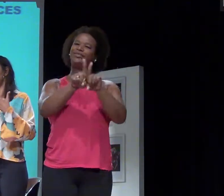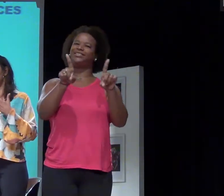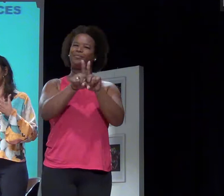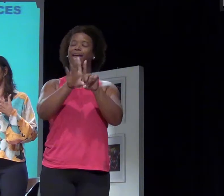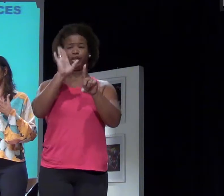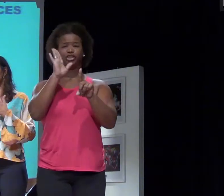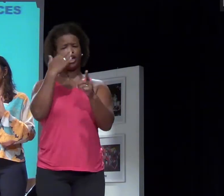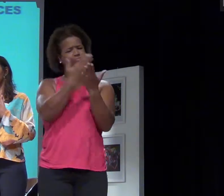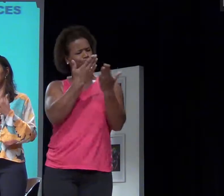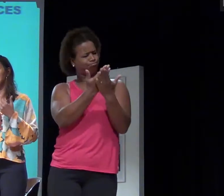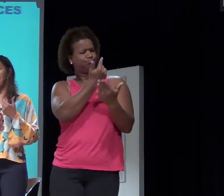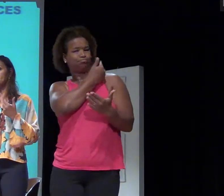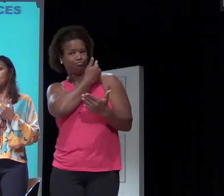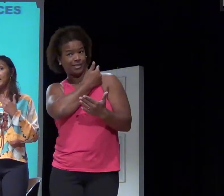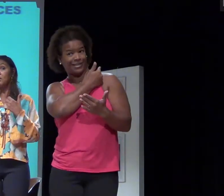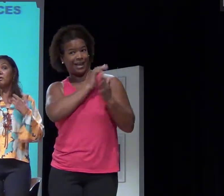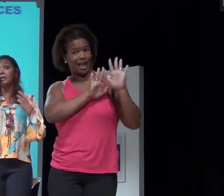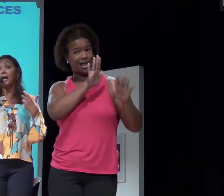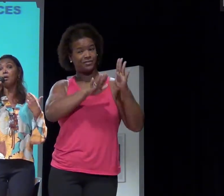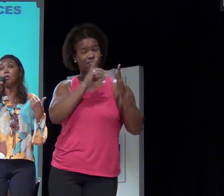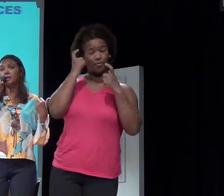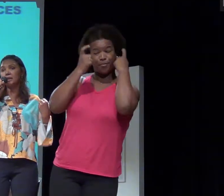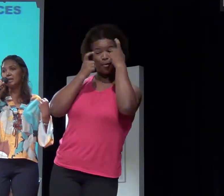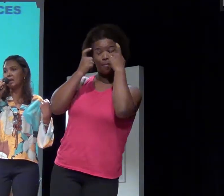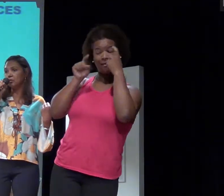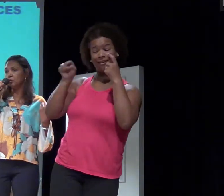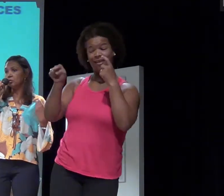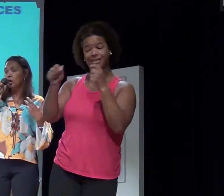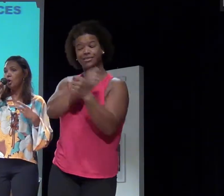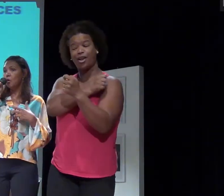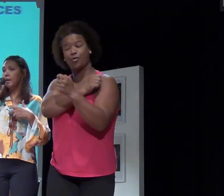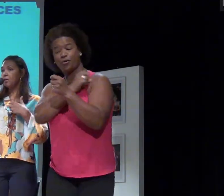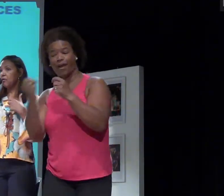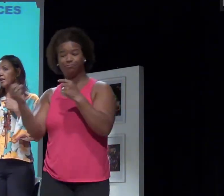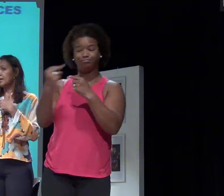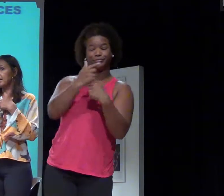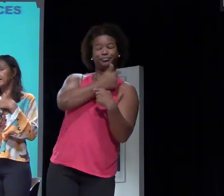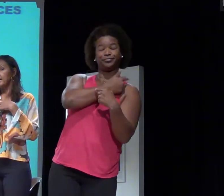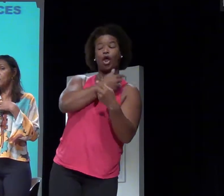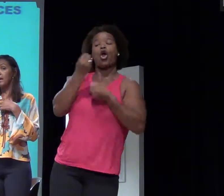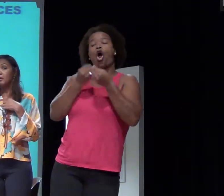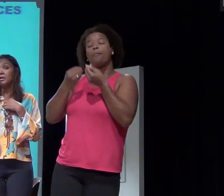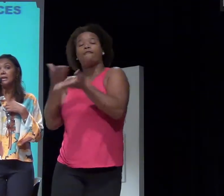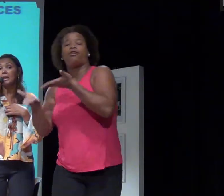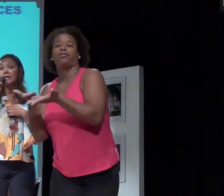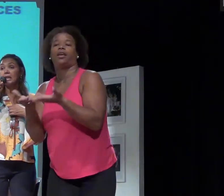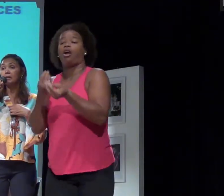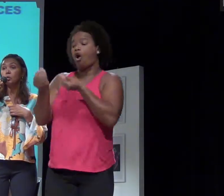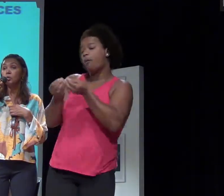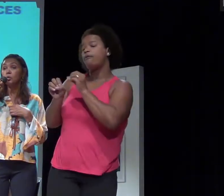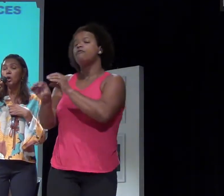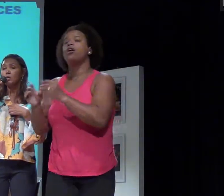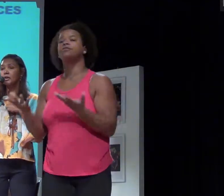ensino médio, eles ficam preocupados, como é que eu vou dar conta desse aluno? Como é que eu vou fazer, como é que eu vou ensinar